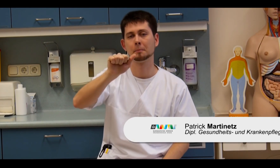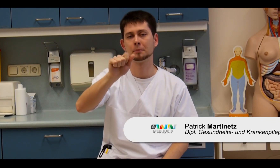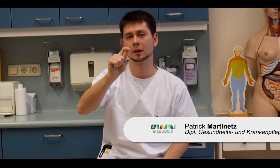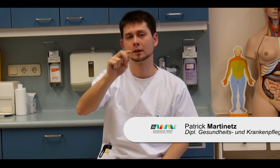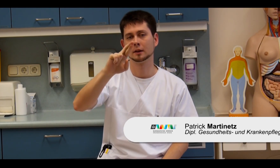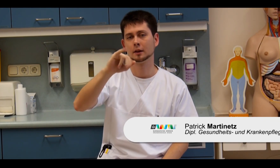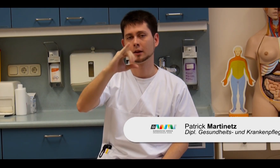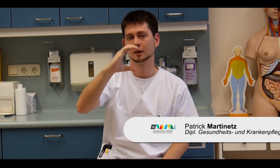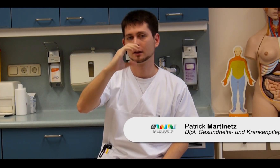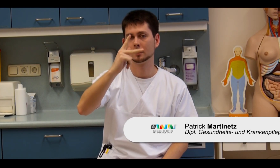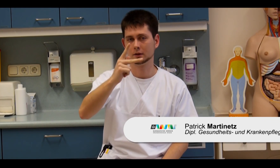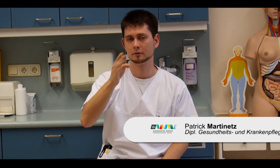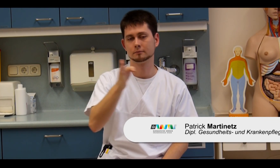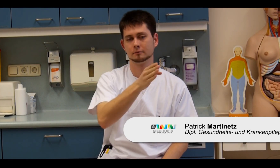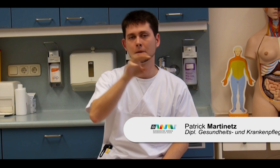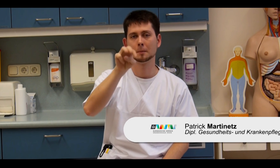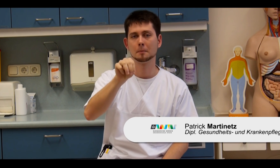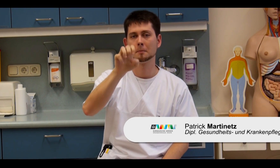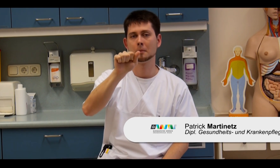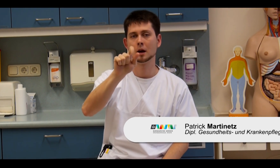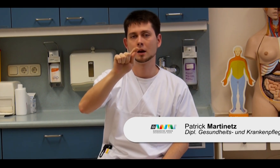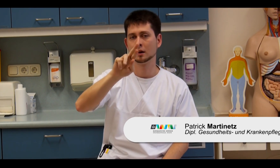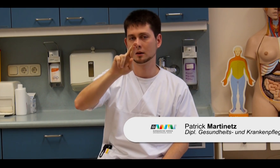Ich möchte mich vorstellen. Ich bin Patrick Martinetz